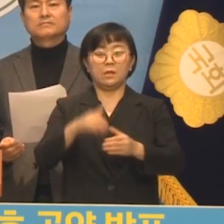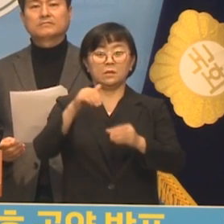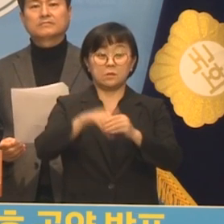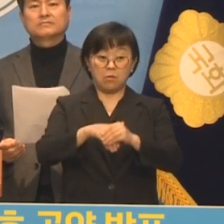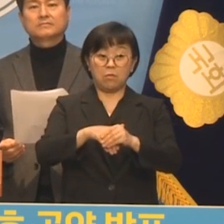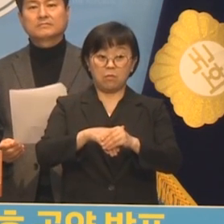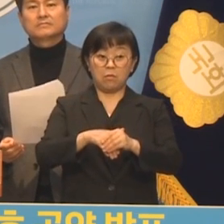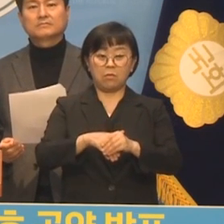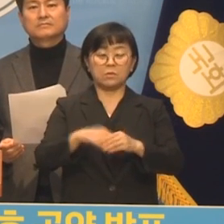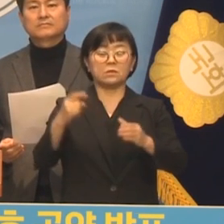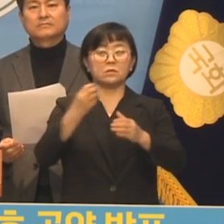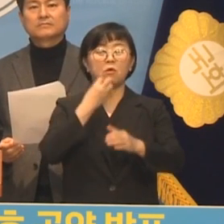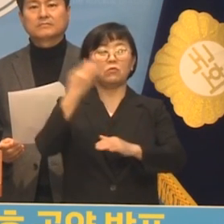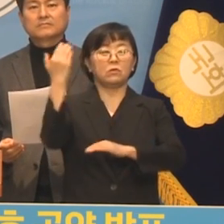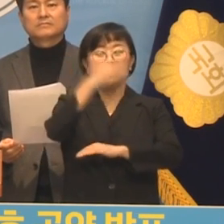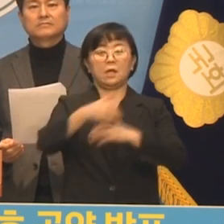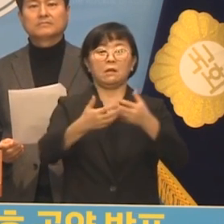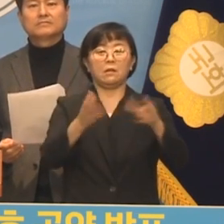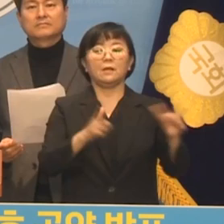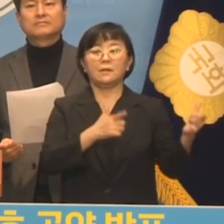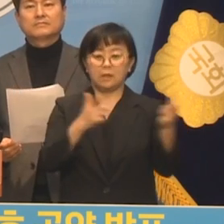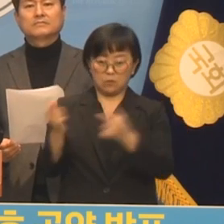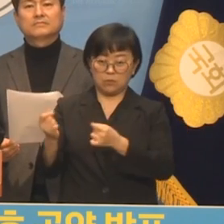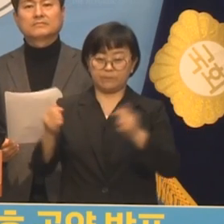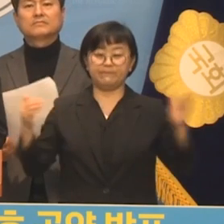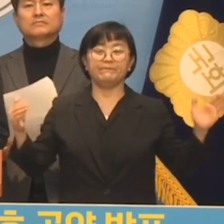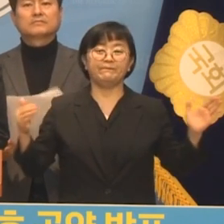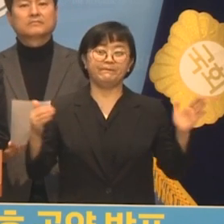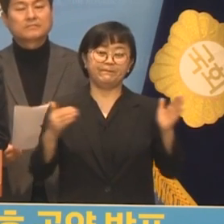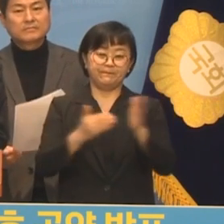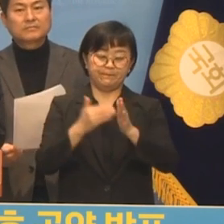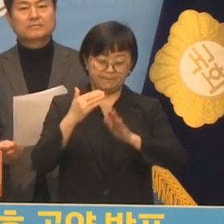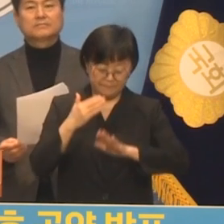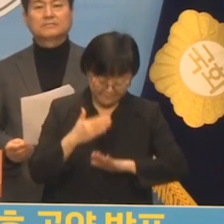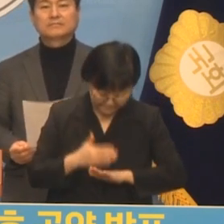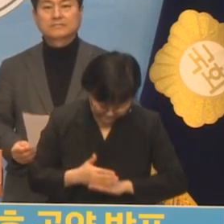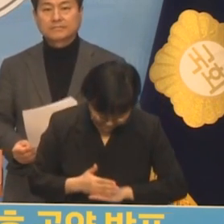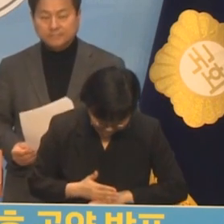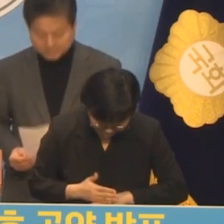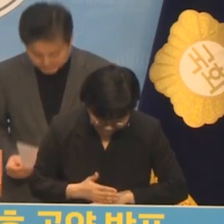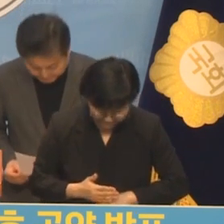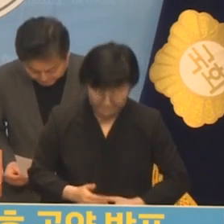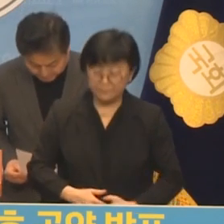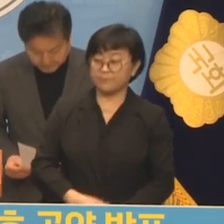총선 서울기획단 1동 이상입니다. 고맙습니다.